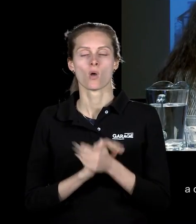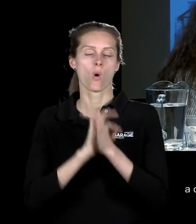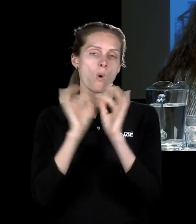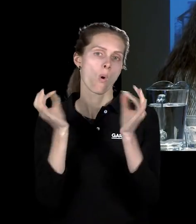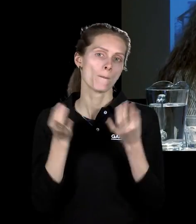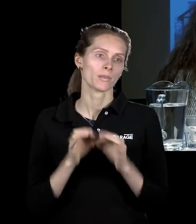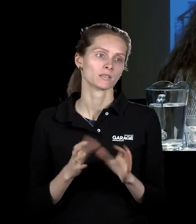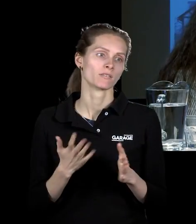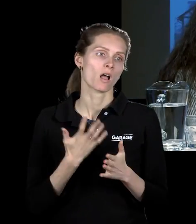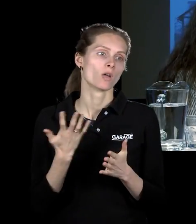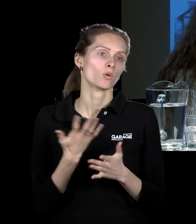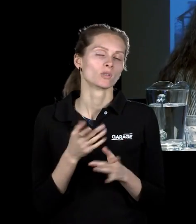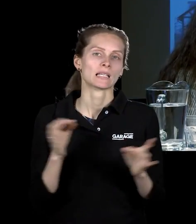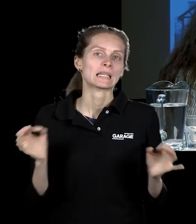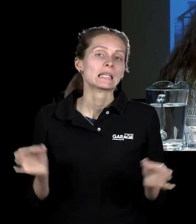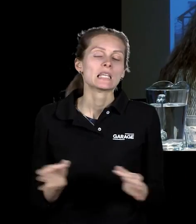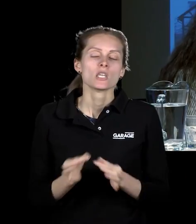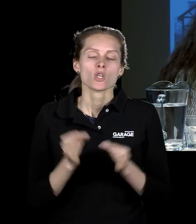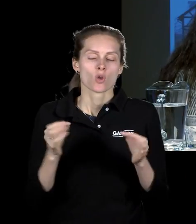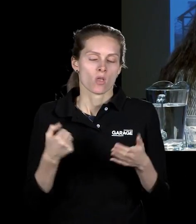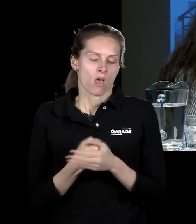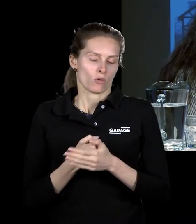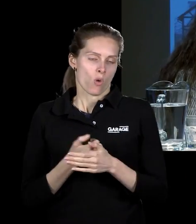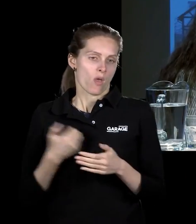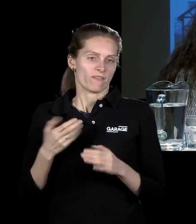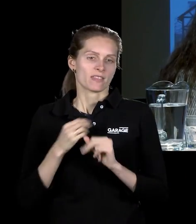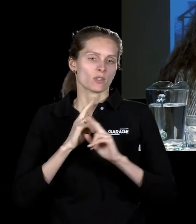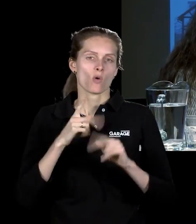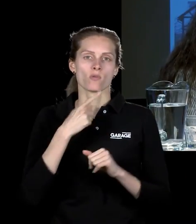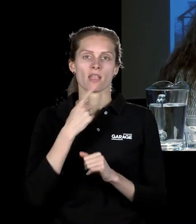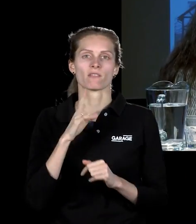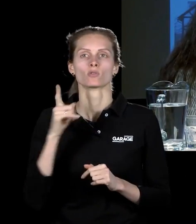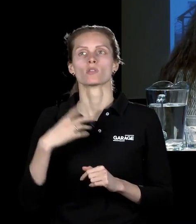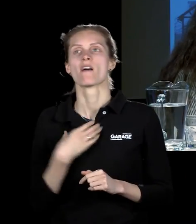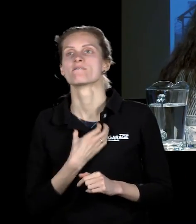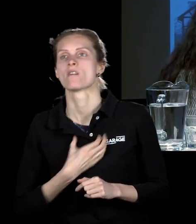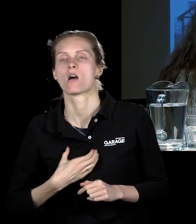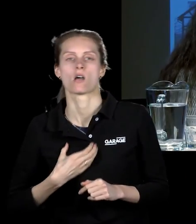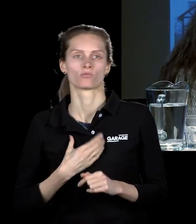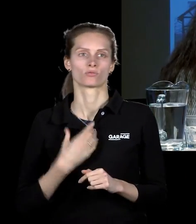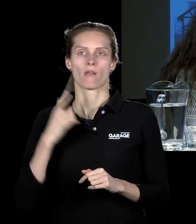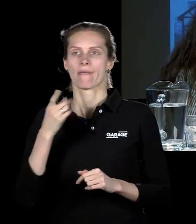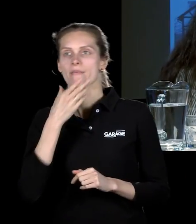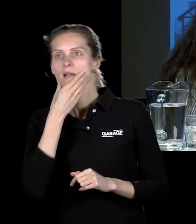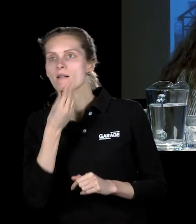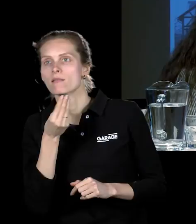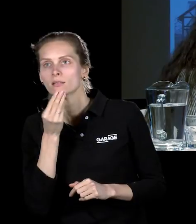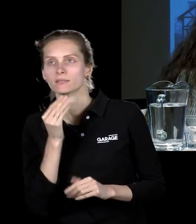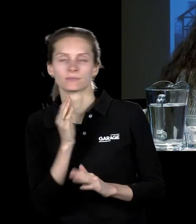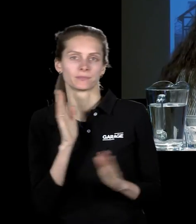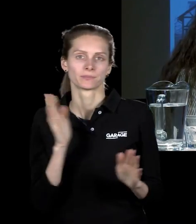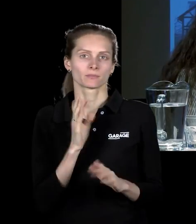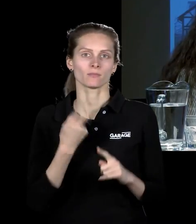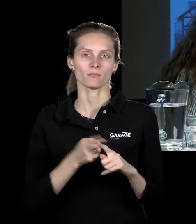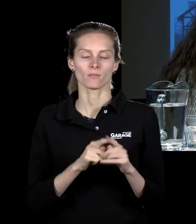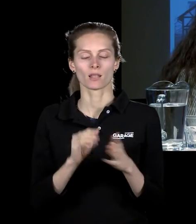образов, которые до этого никому не казались ни красивыми, ни исторически важными, ни ценными. Причем, опять-таки, это не написание истории архитектуры, это